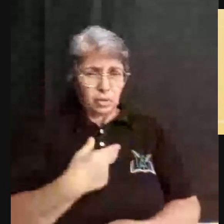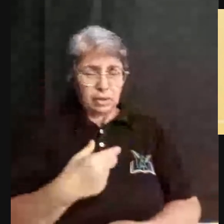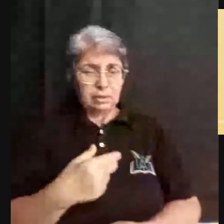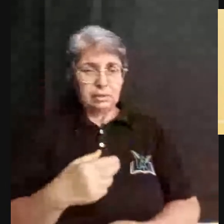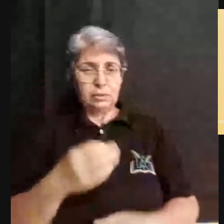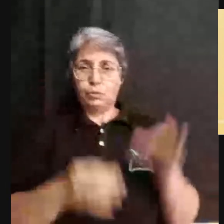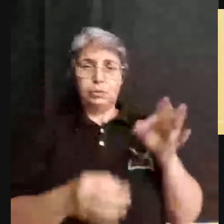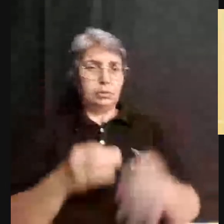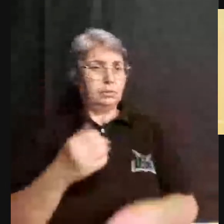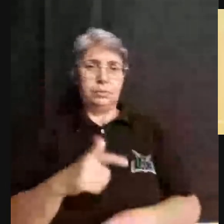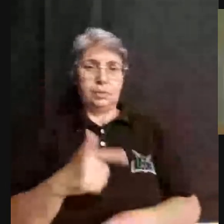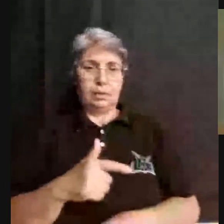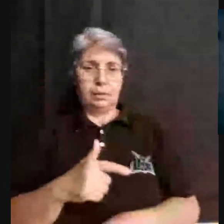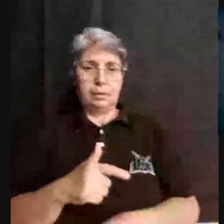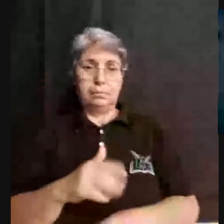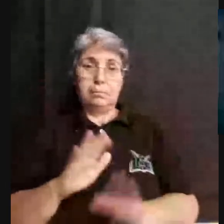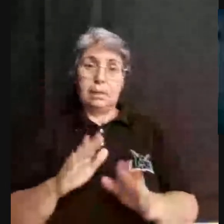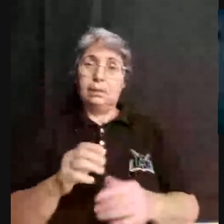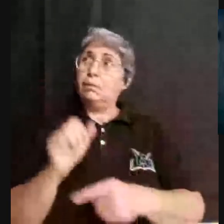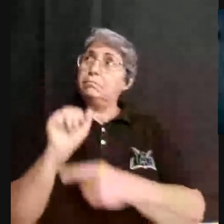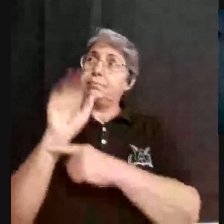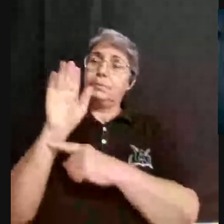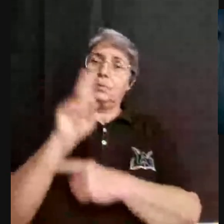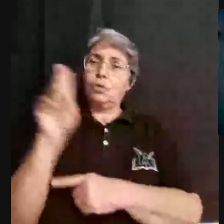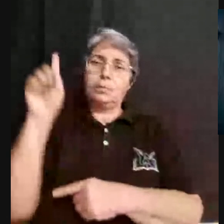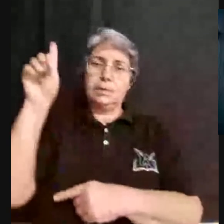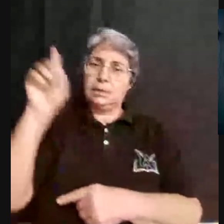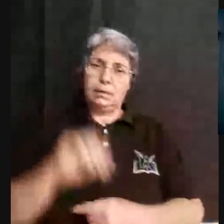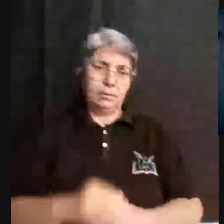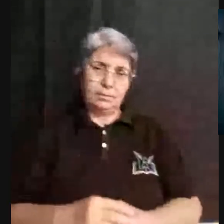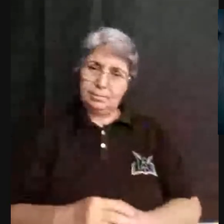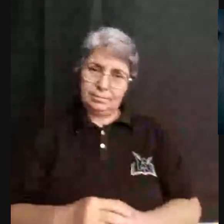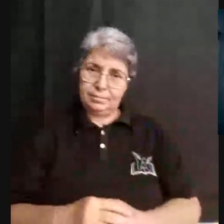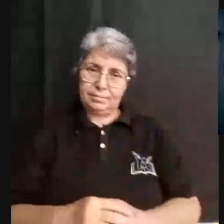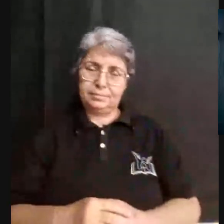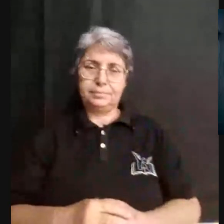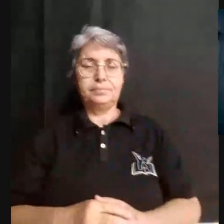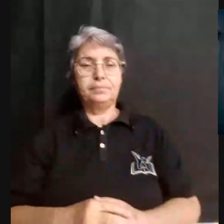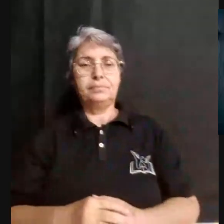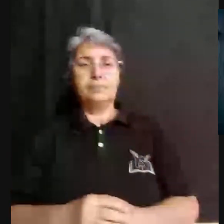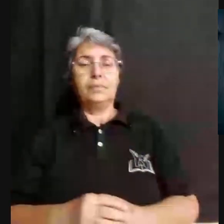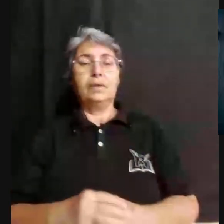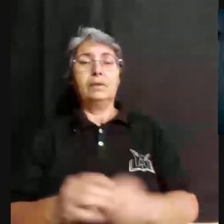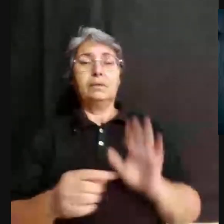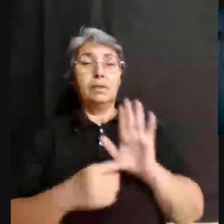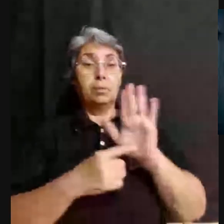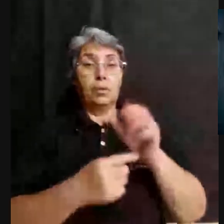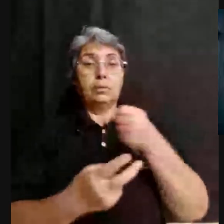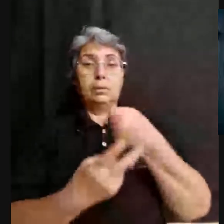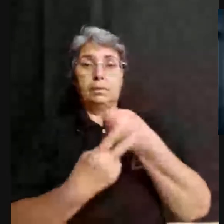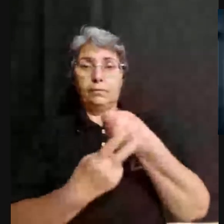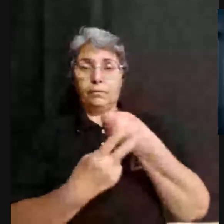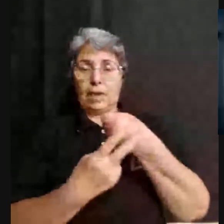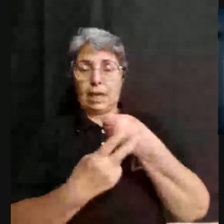mundo. Então observem 3 verbos que a irmã White usa. Ela fala de